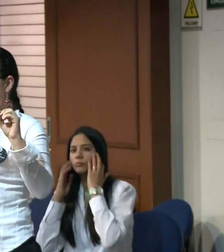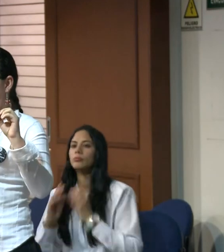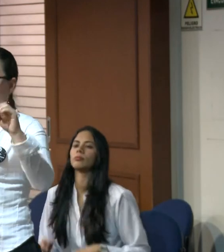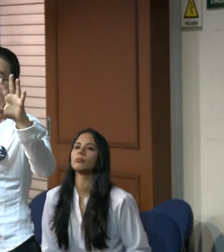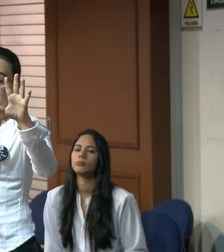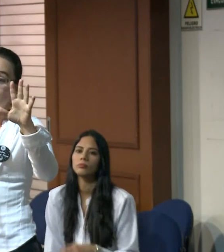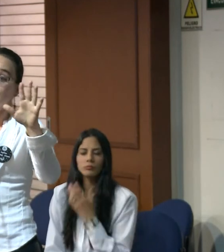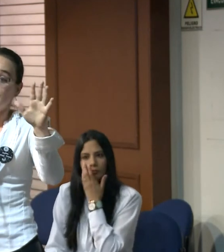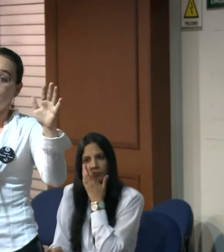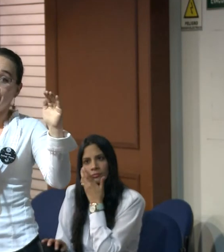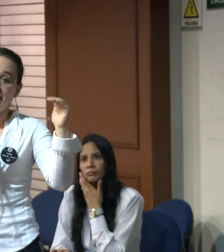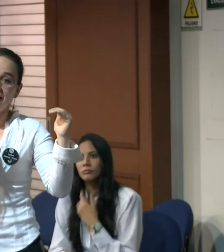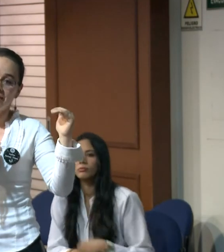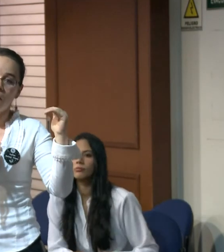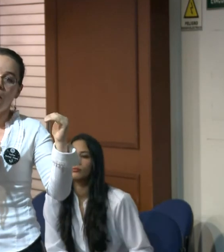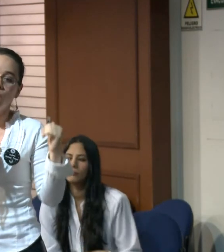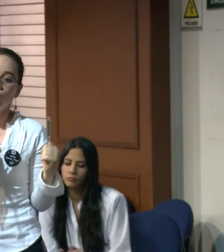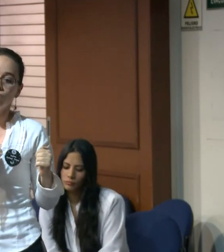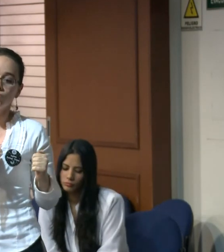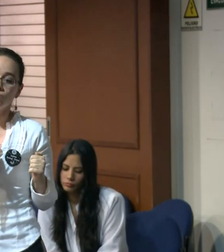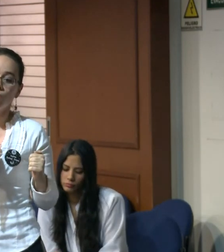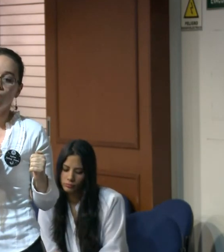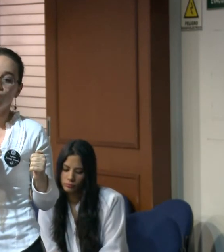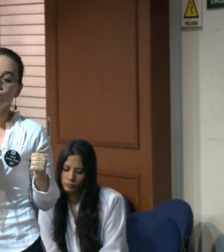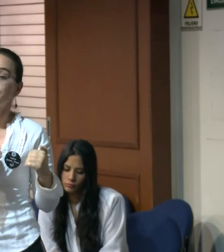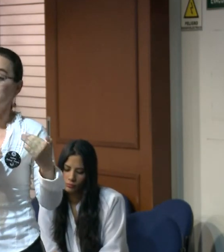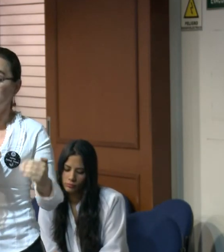de focalizarlos, por ejemplo, para el trabajo